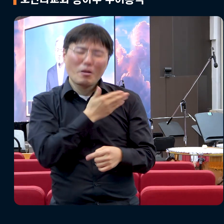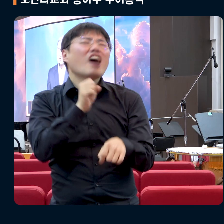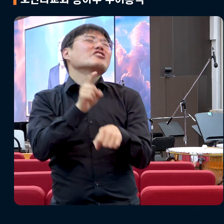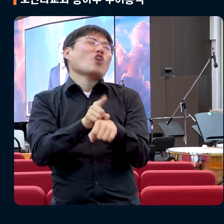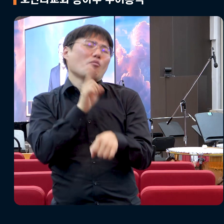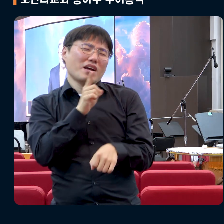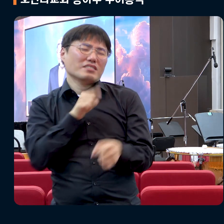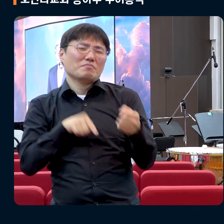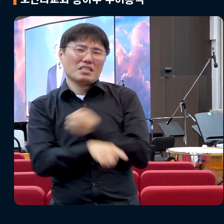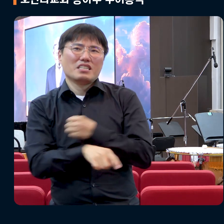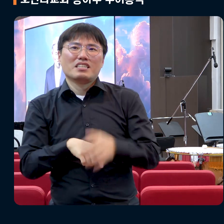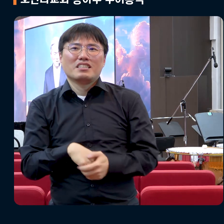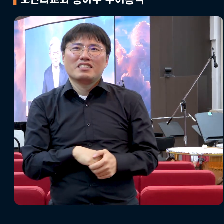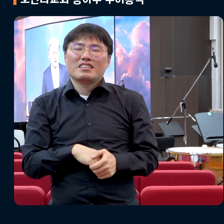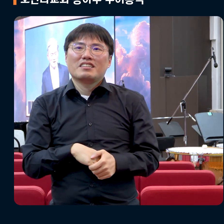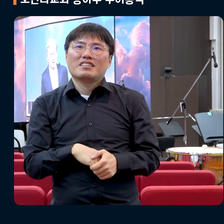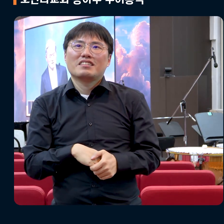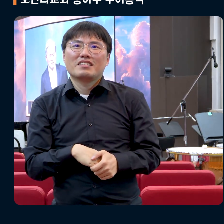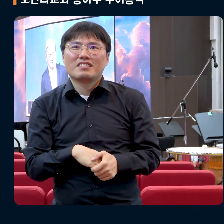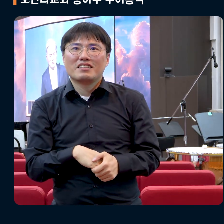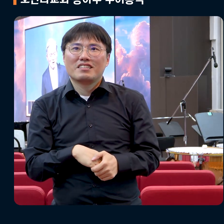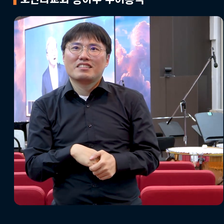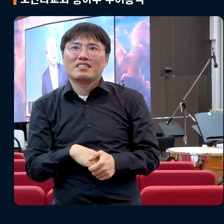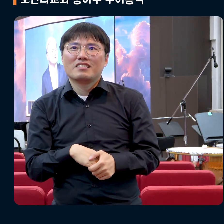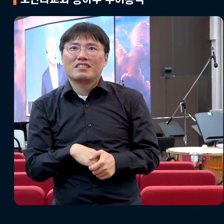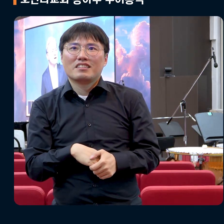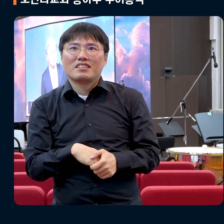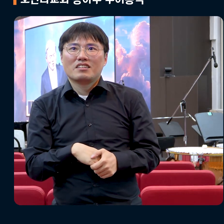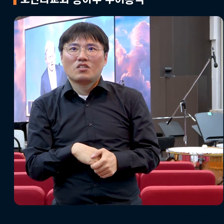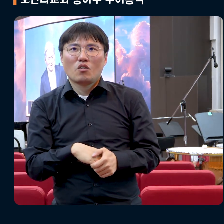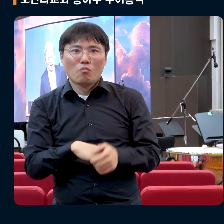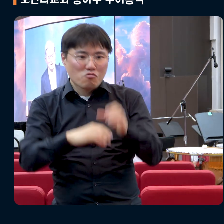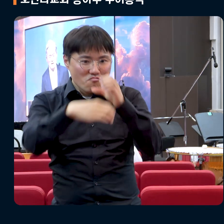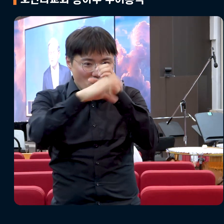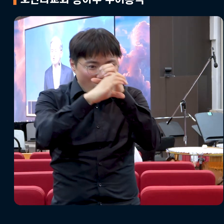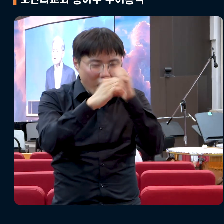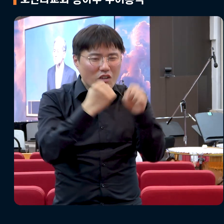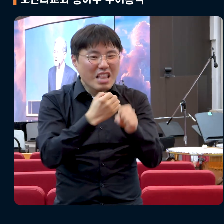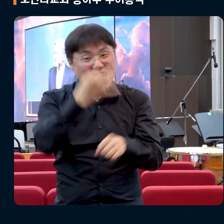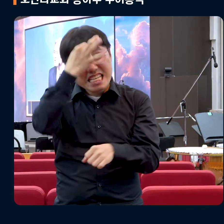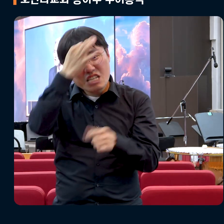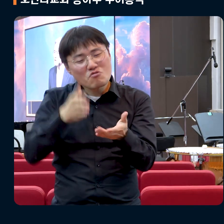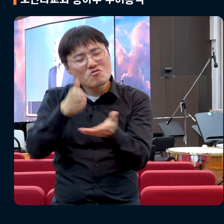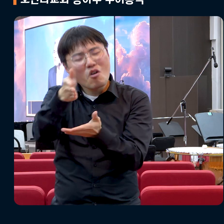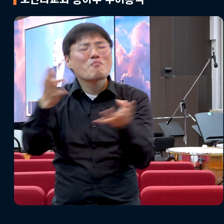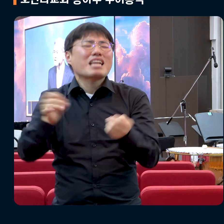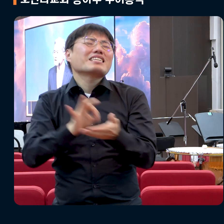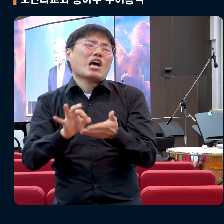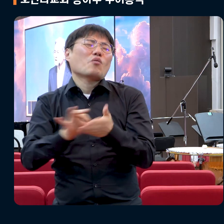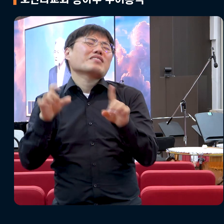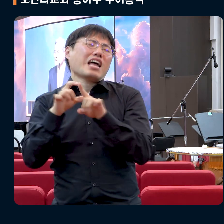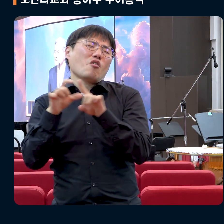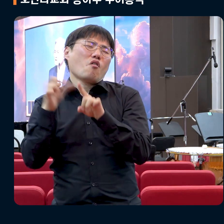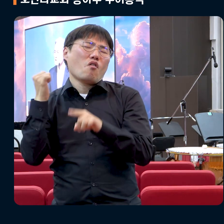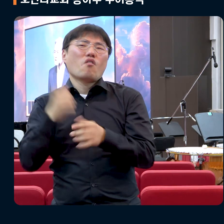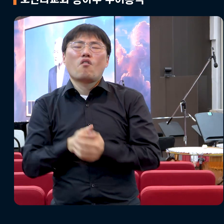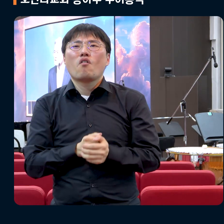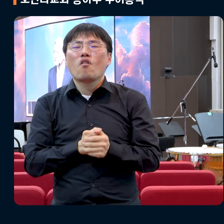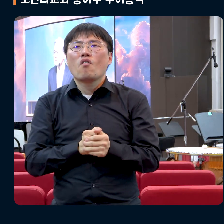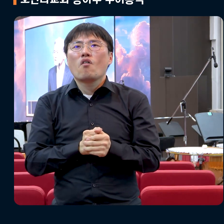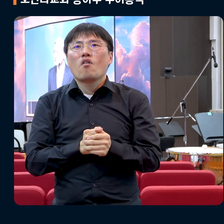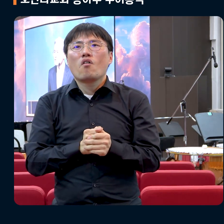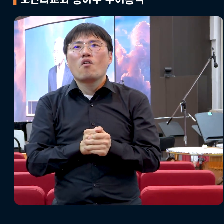번역하면 투명성이라는 단어예요. 투명성. 이거는요, 이 광학이나 공학이나 기술에서 많이 사용되는 단어입니다.